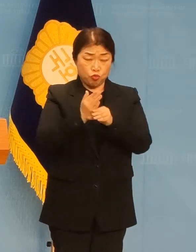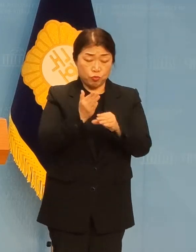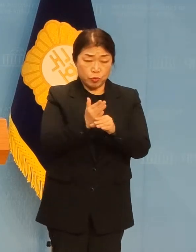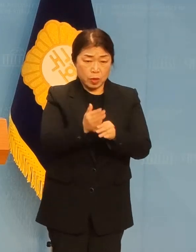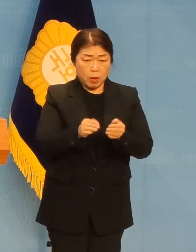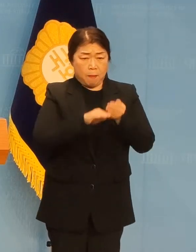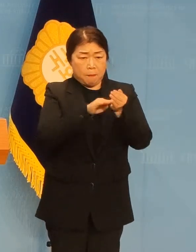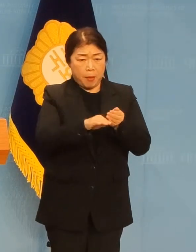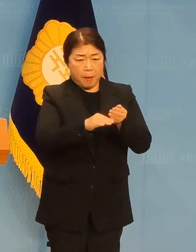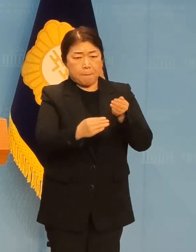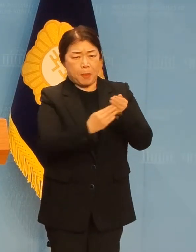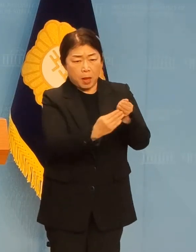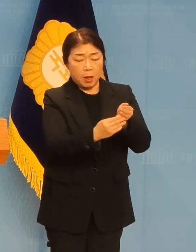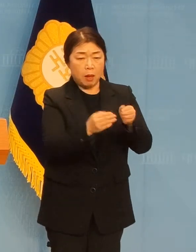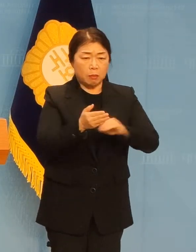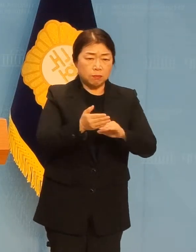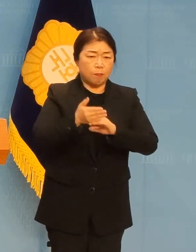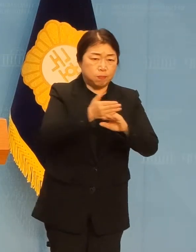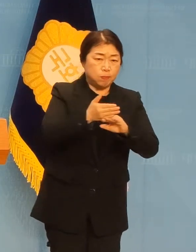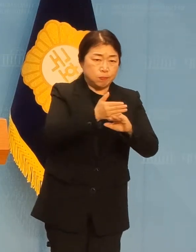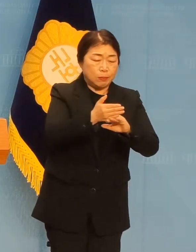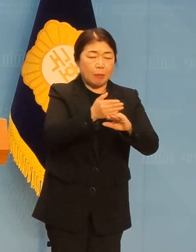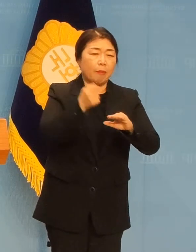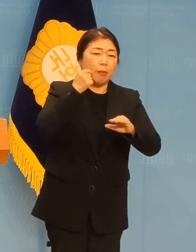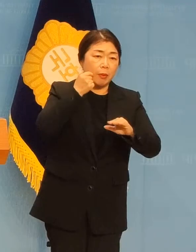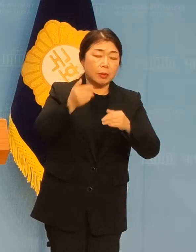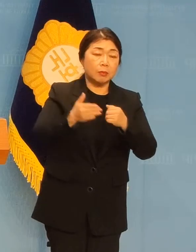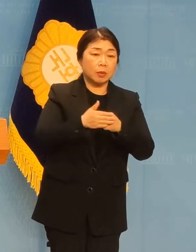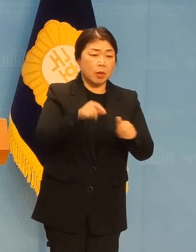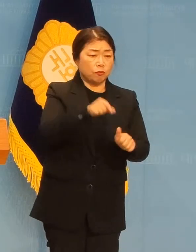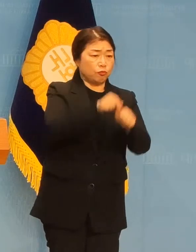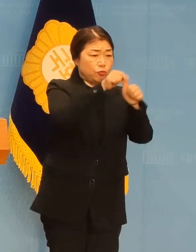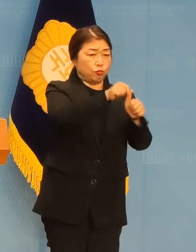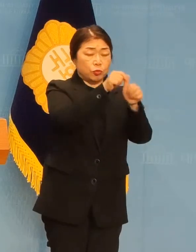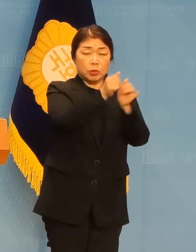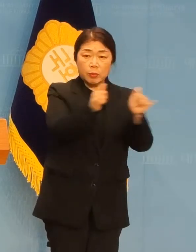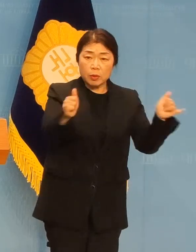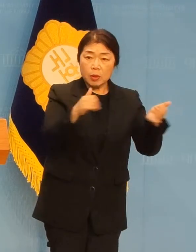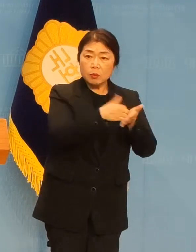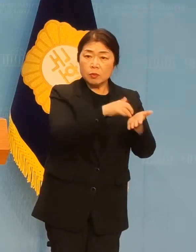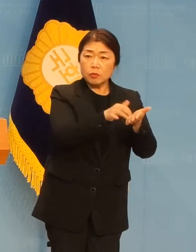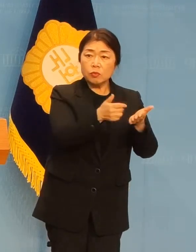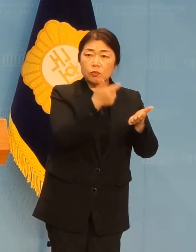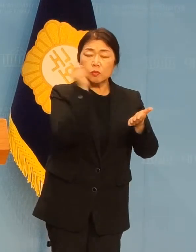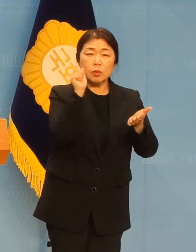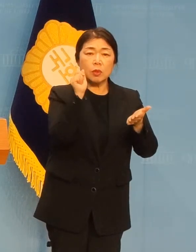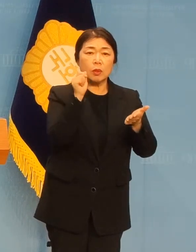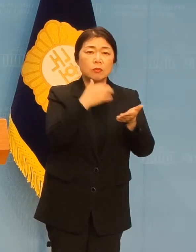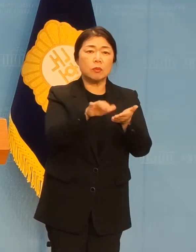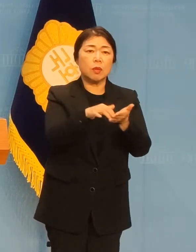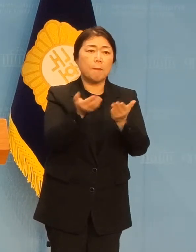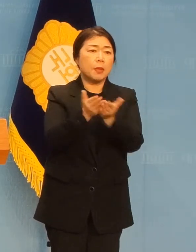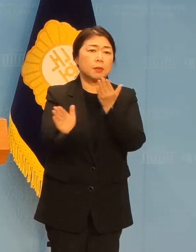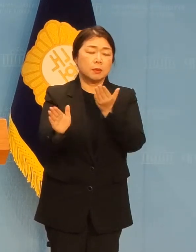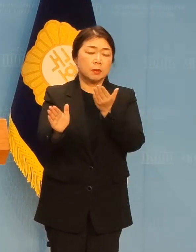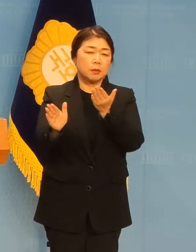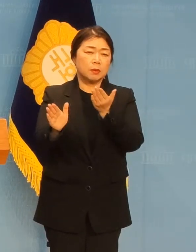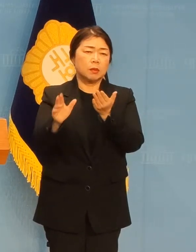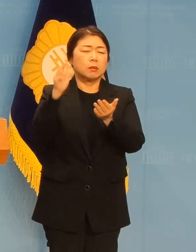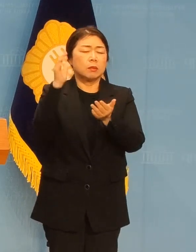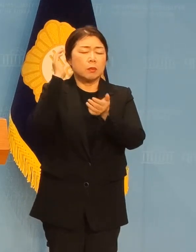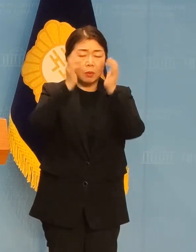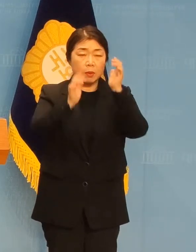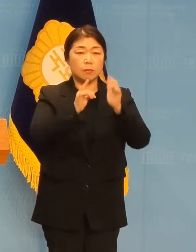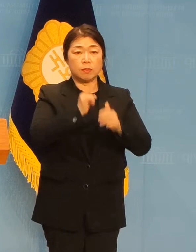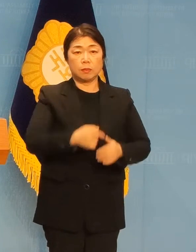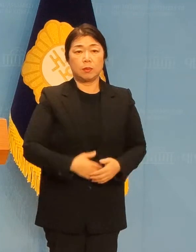걸려 좌초되었을 당시 구조 과정에서 탑승객 수가 누락되는 혼선까지 발생했었다 합니다.